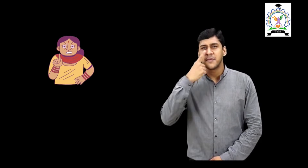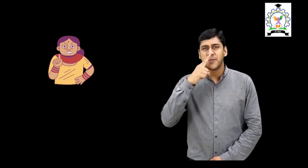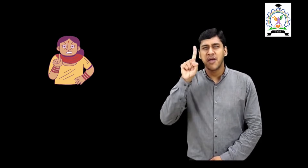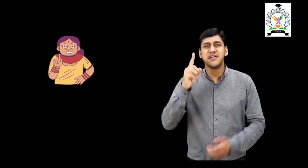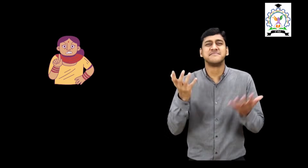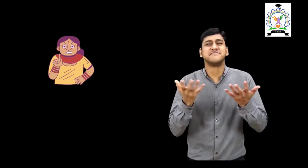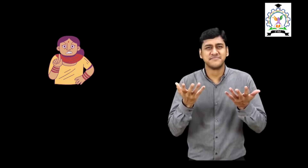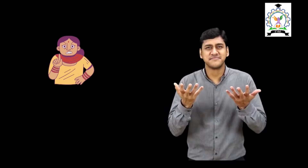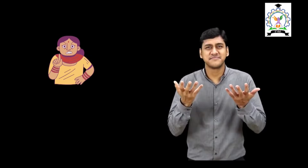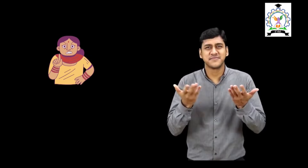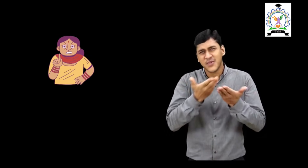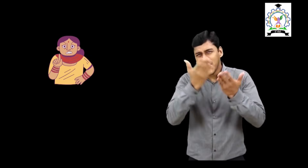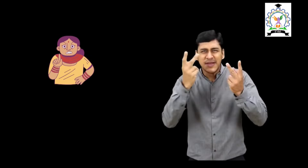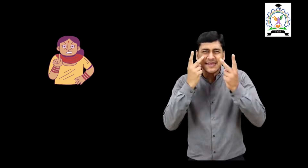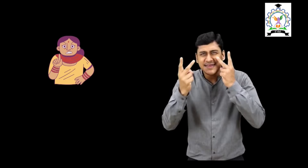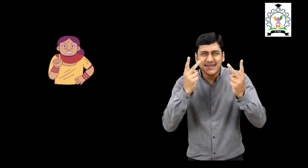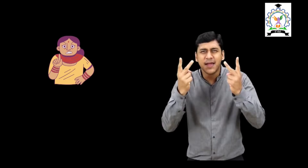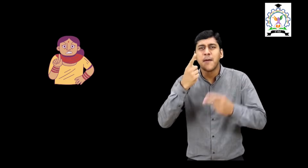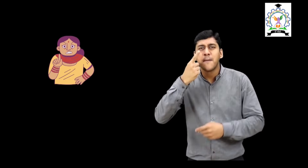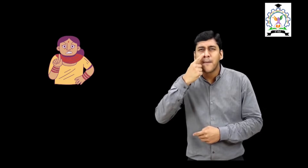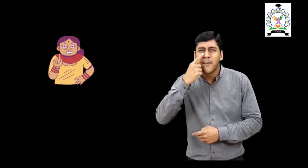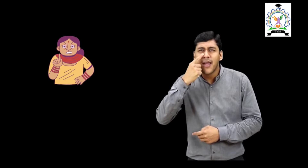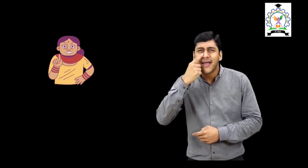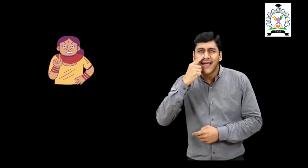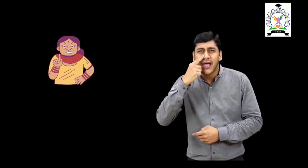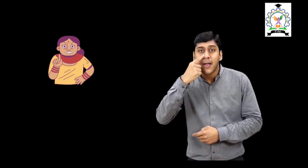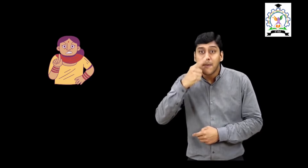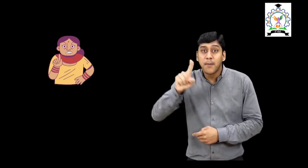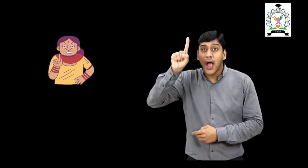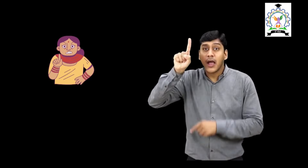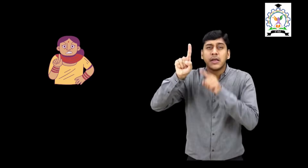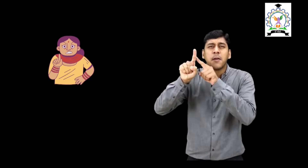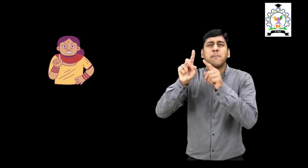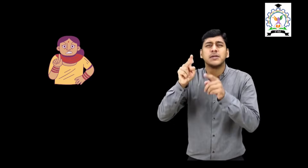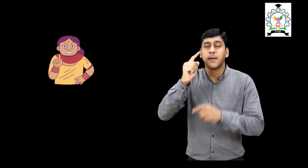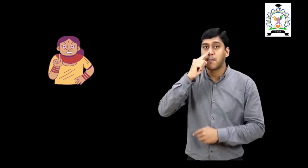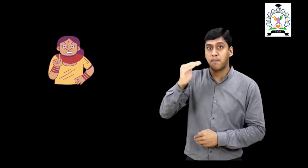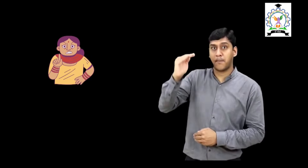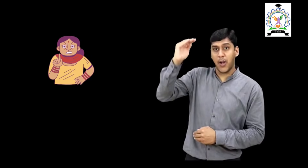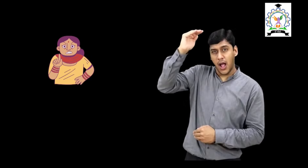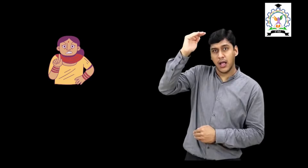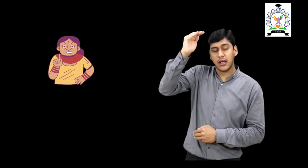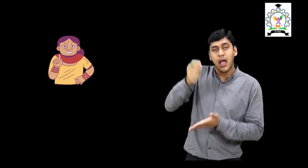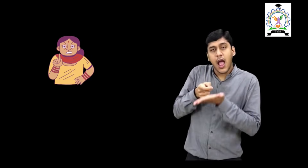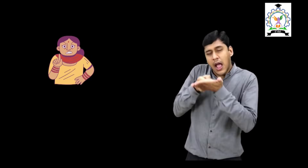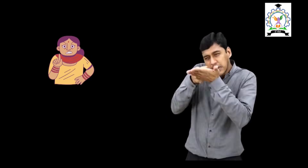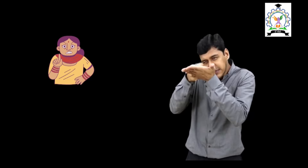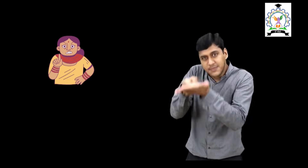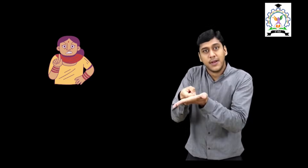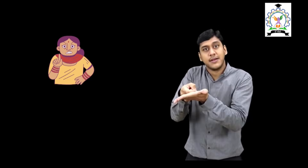माता का संकेत ऐसा इसलिए है क्योंकि वह हमसे बड़ी होती हैं और हम उन्हें सम्मान देने के लिए नाक पे उंगली रखकर